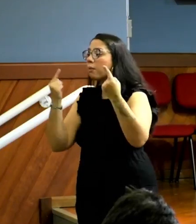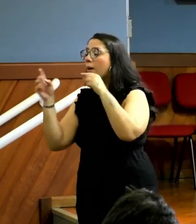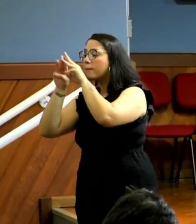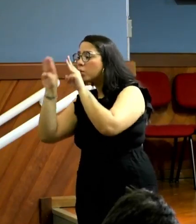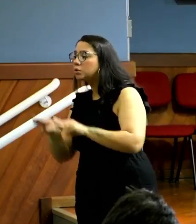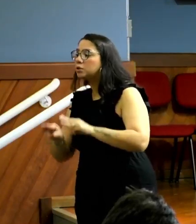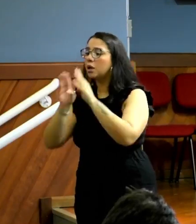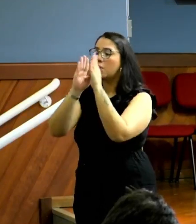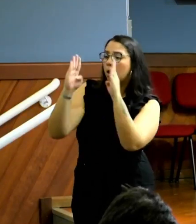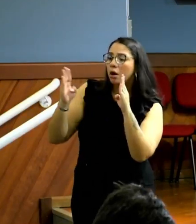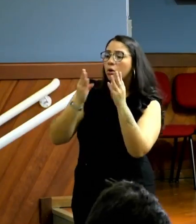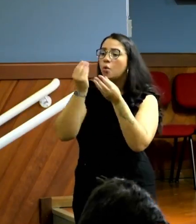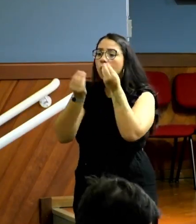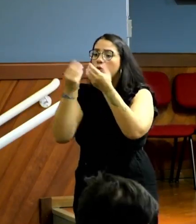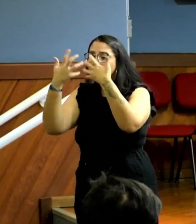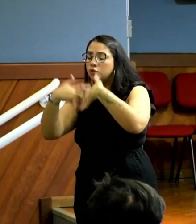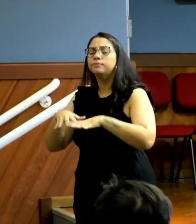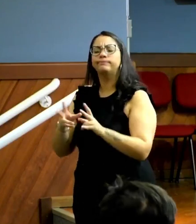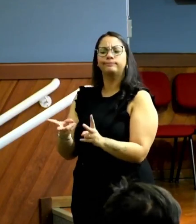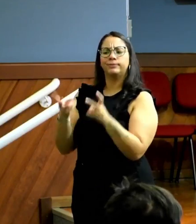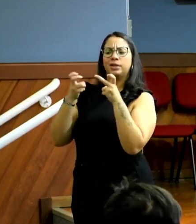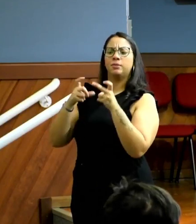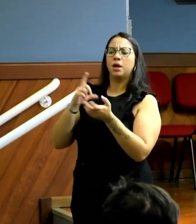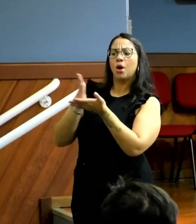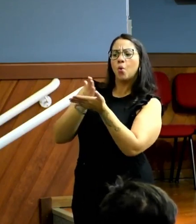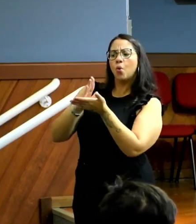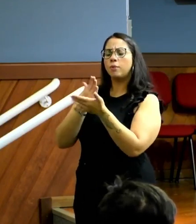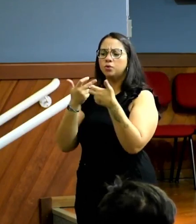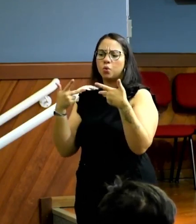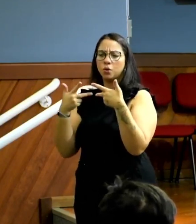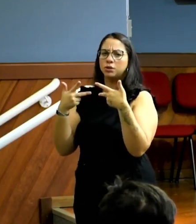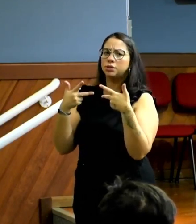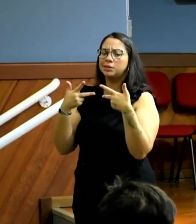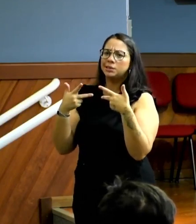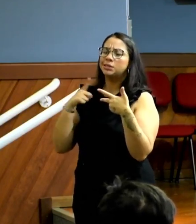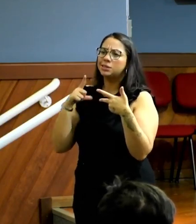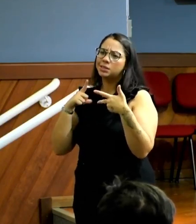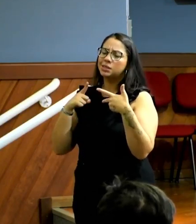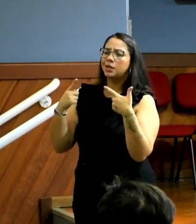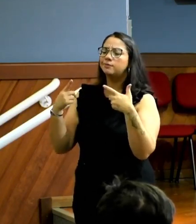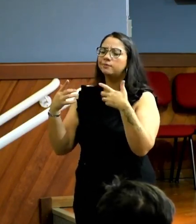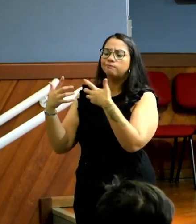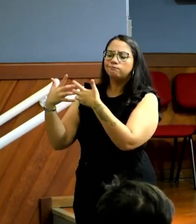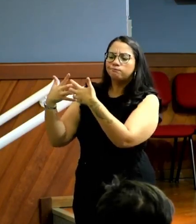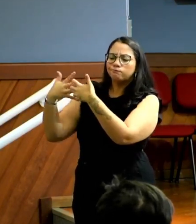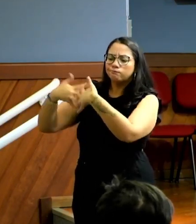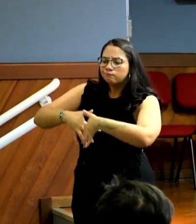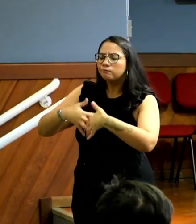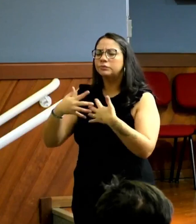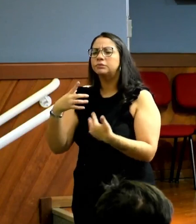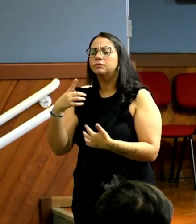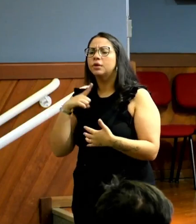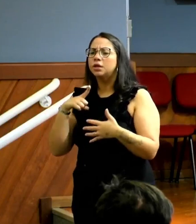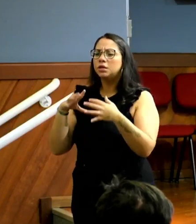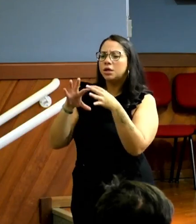bibliotecas, centros de documentação, né, a gente percebe que tem algumas questões que vão interpassar todos eles, né, vão transpassar,